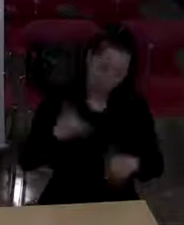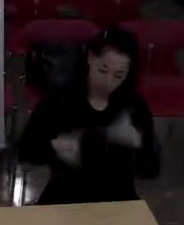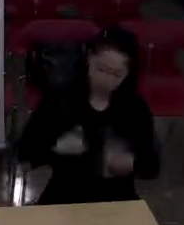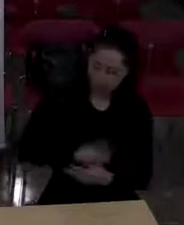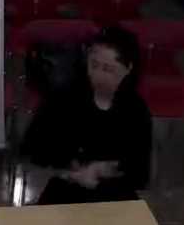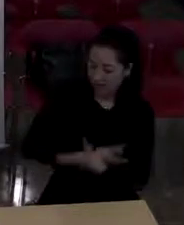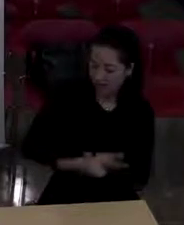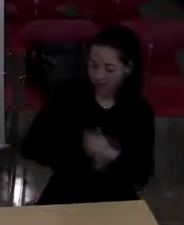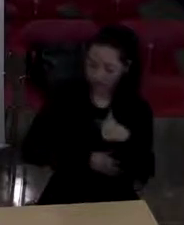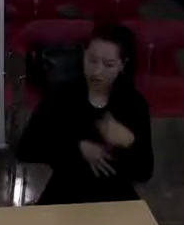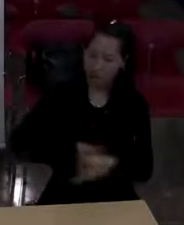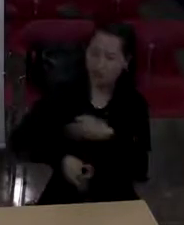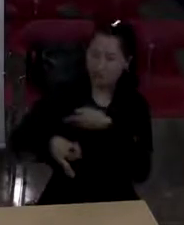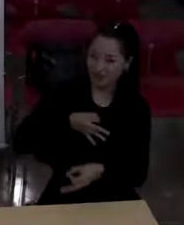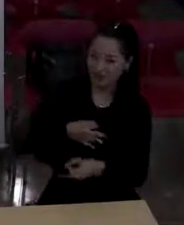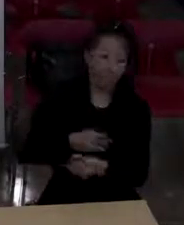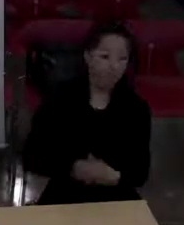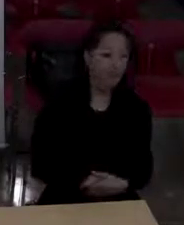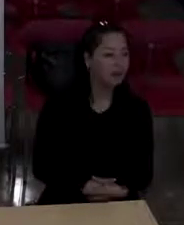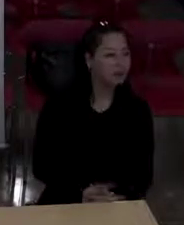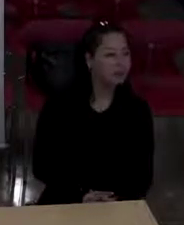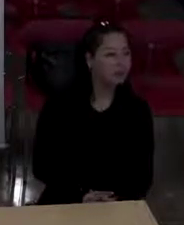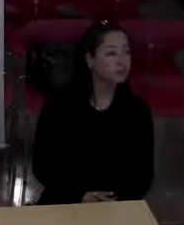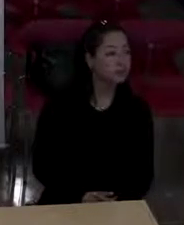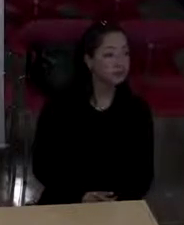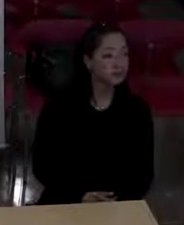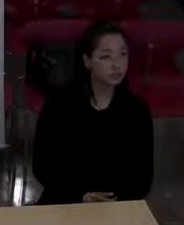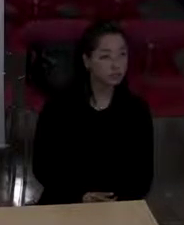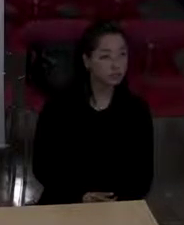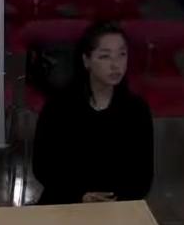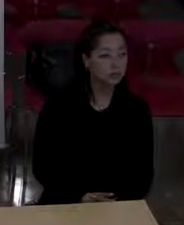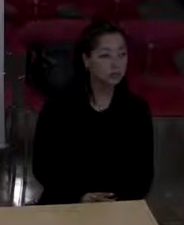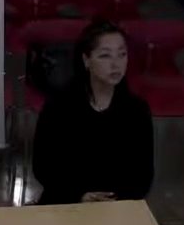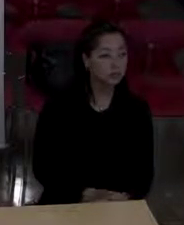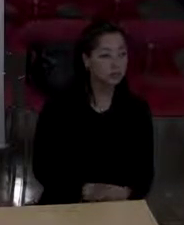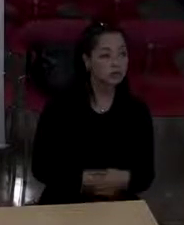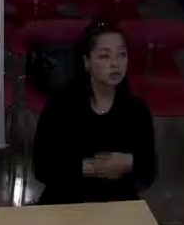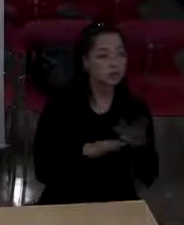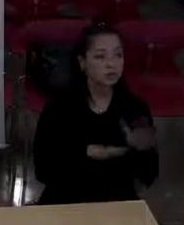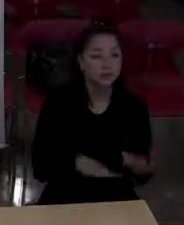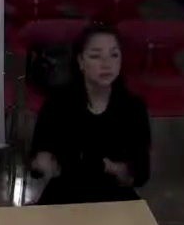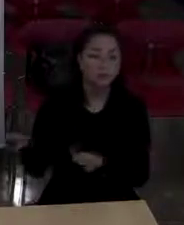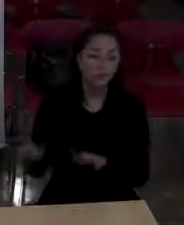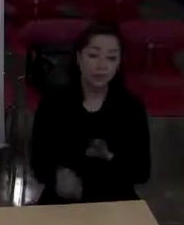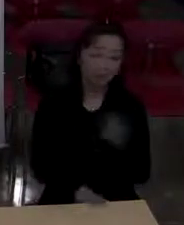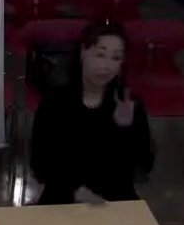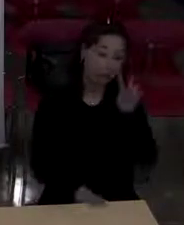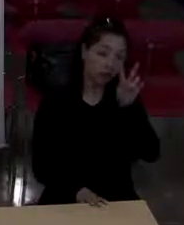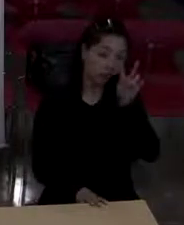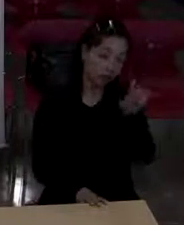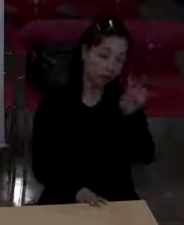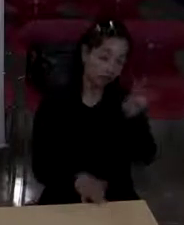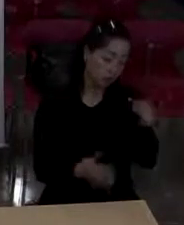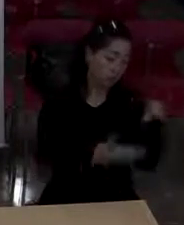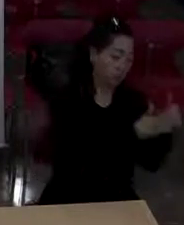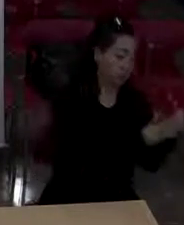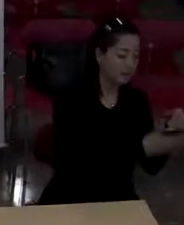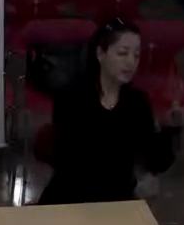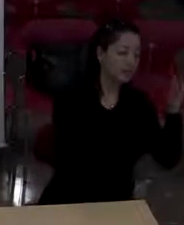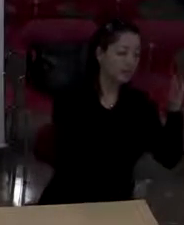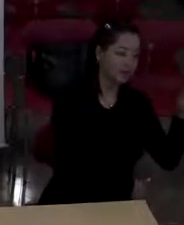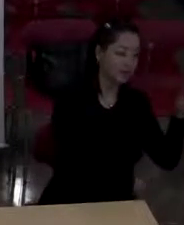Entre los 2 y 3 años empiezan a comprender que los otros tienen intenciones, entonces era lo que les decía hace un rato, mientras en el primer año están concentrados en